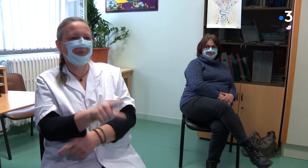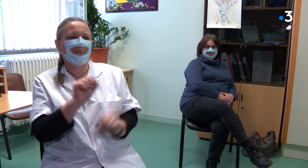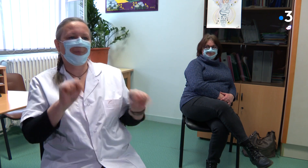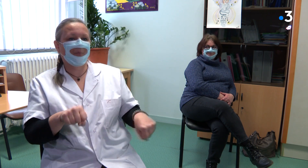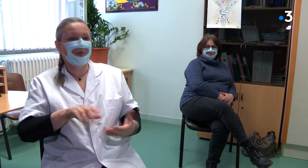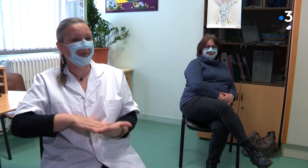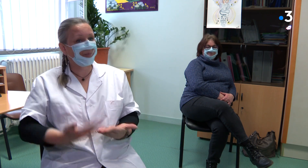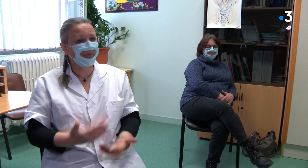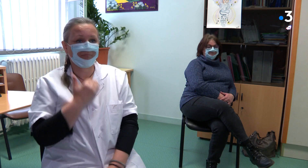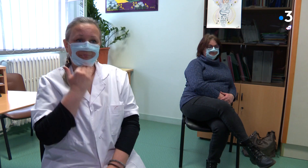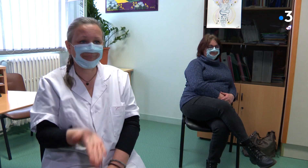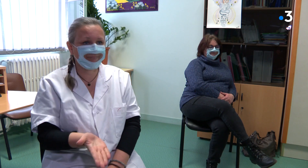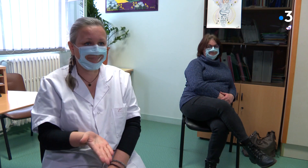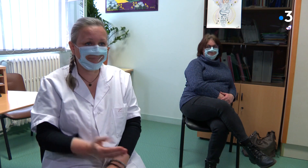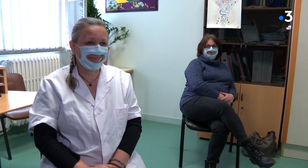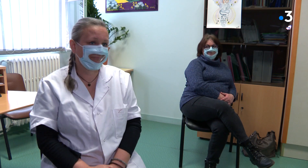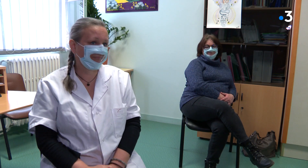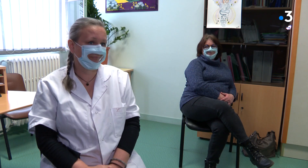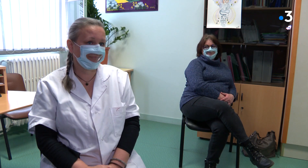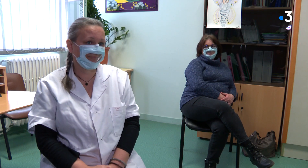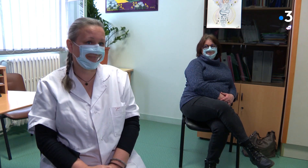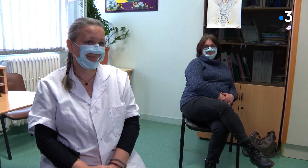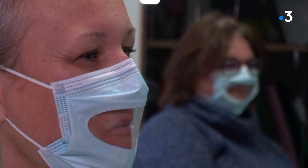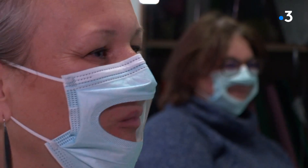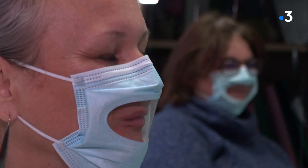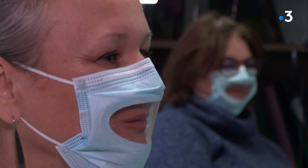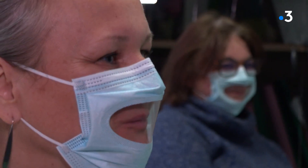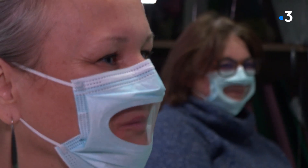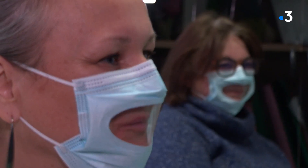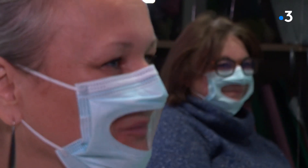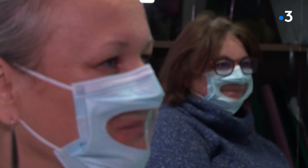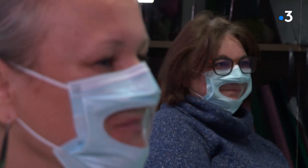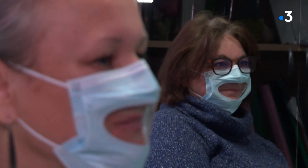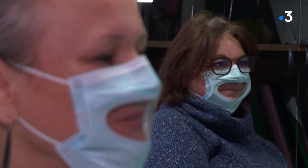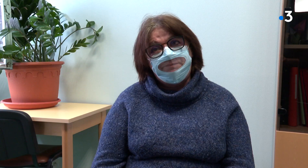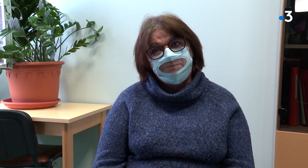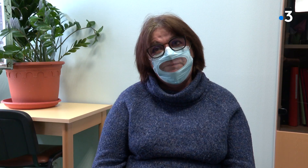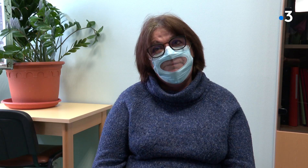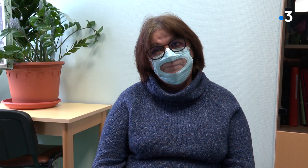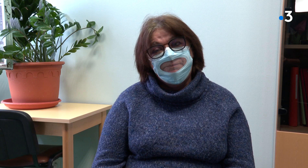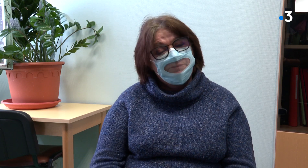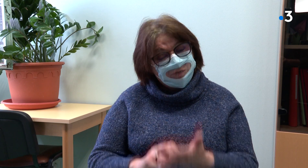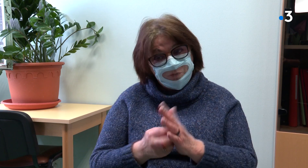patient. Donc, sans ce travail, en fait, l'échange ne serait pas possible correctement. Il faudrait aussi qu'il y ait